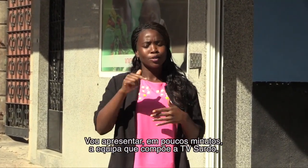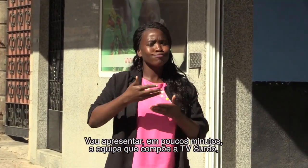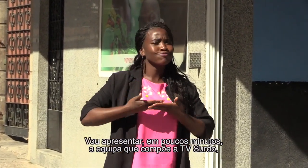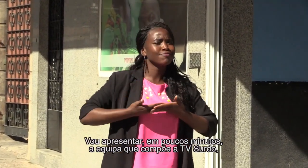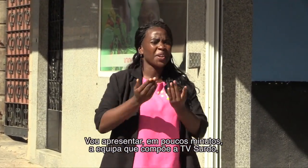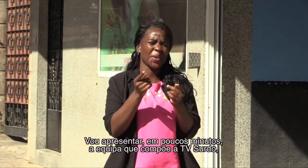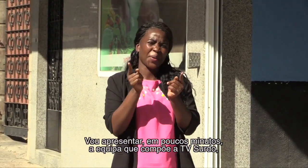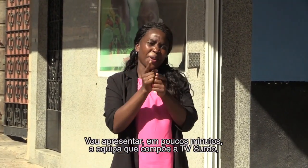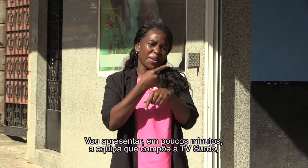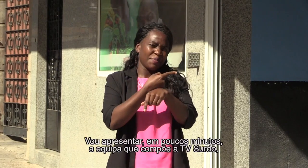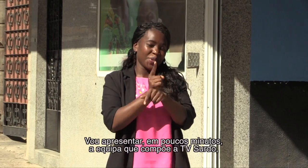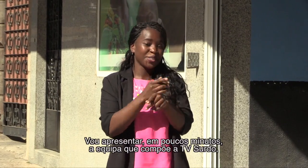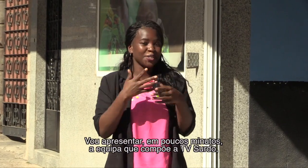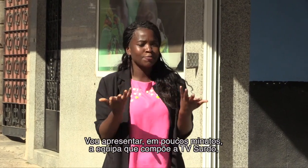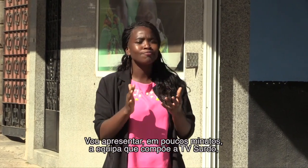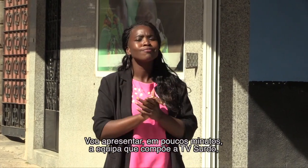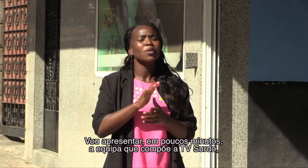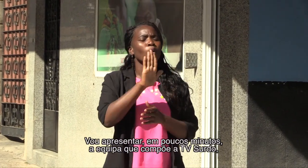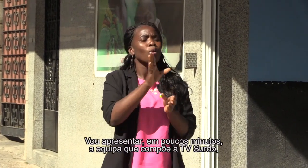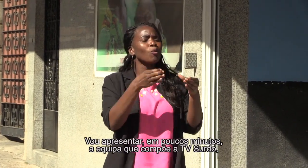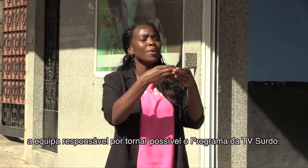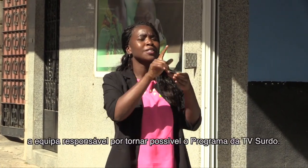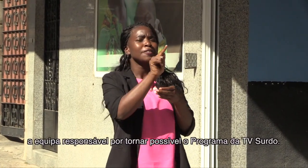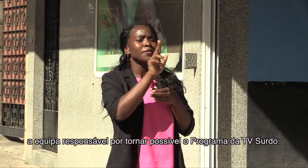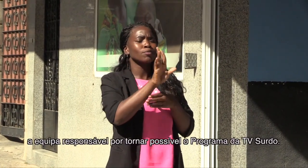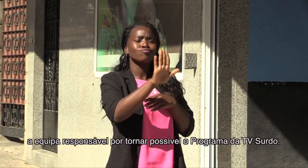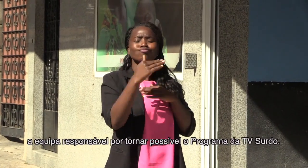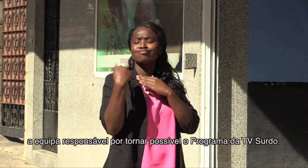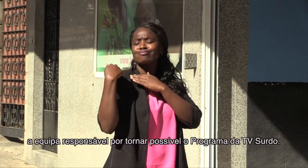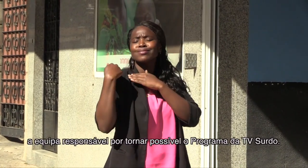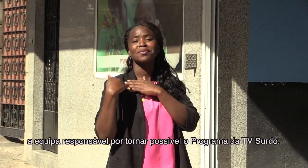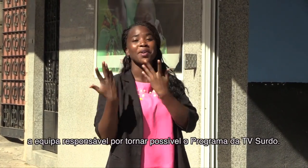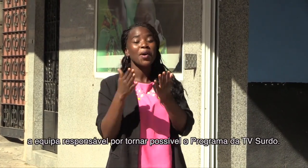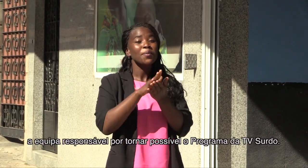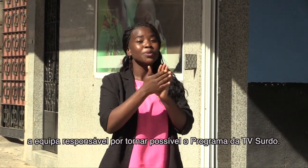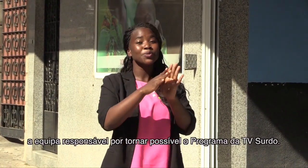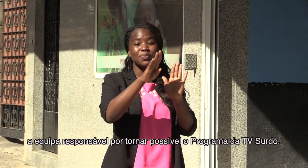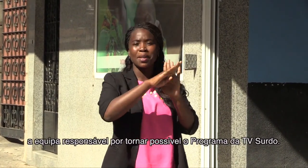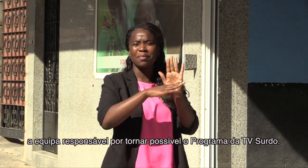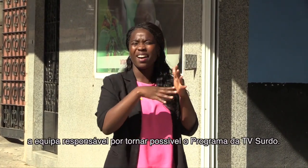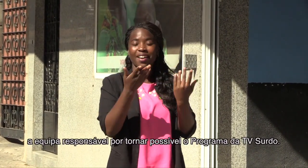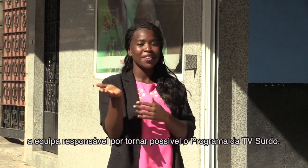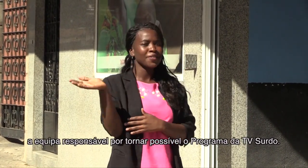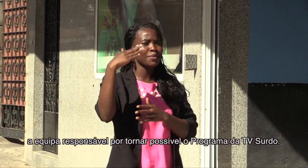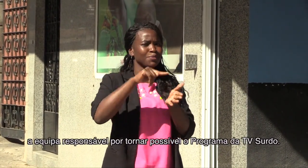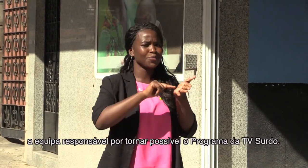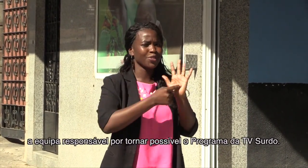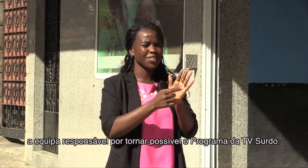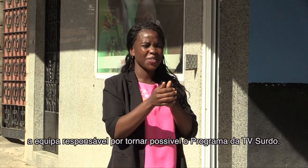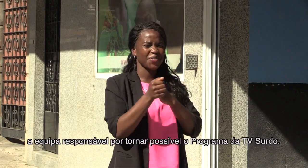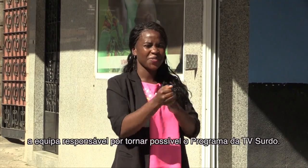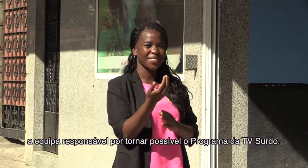a equipa que compõe a TV Surdo, a equipa responsável por tornar possível o programa da TV Surdo.